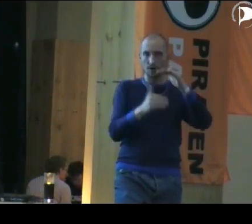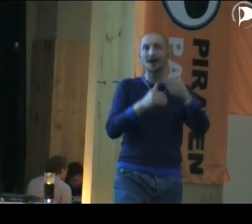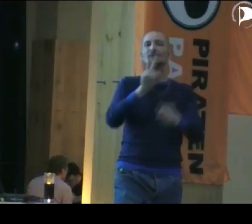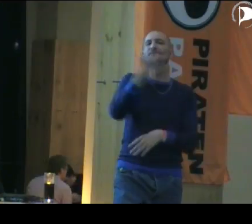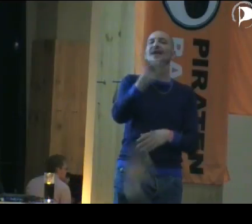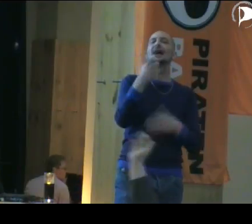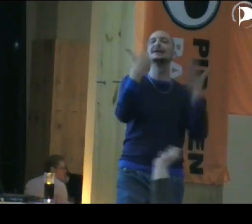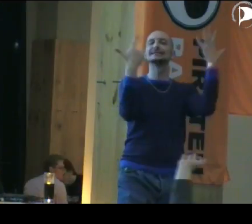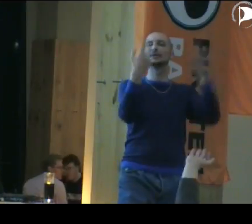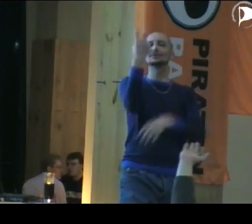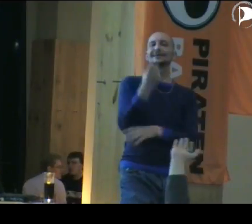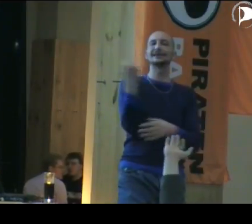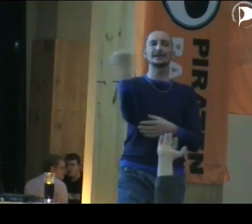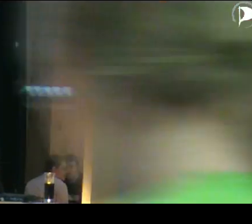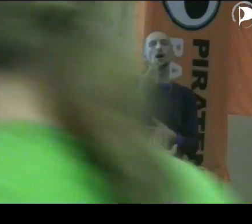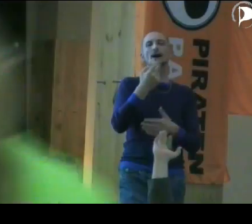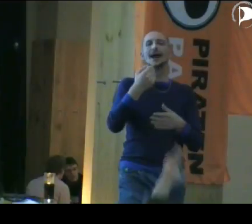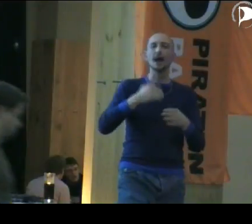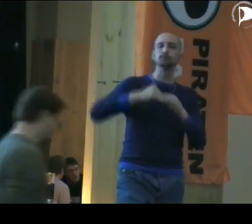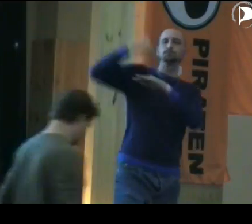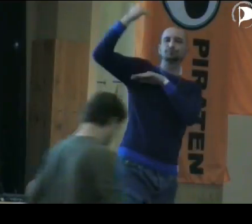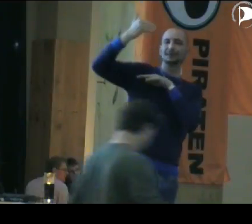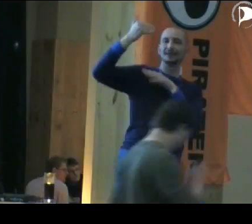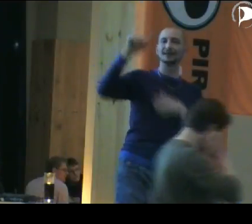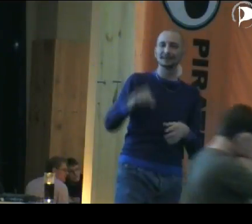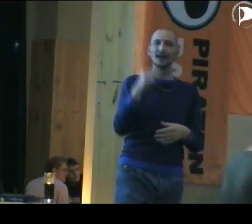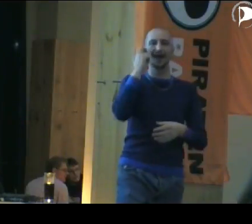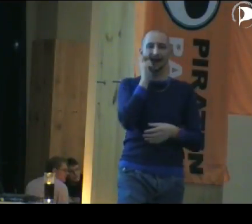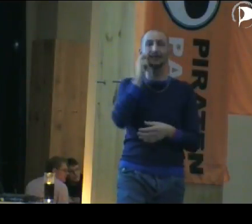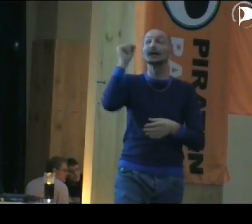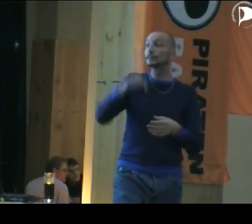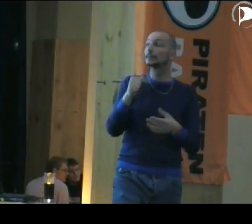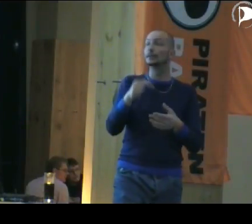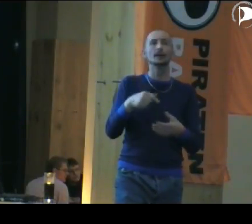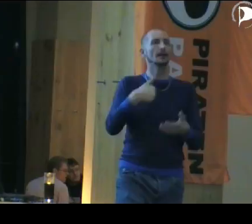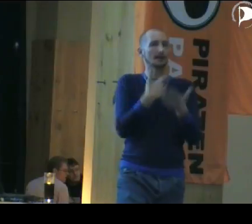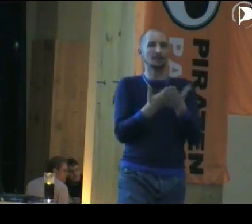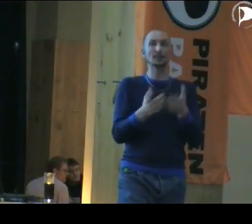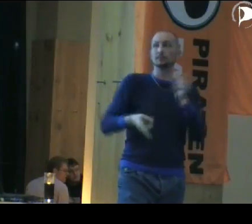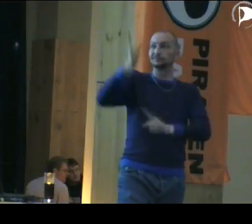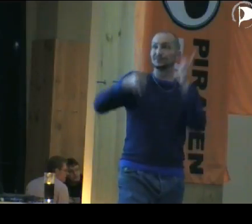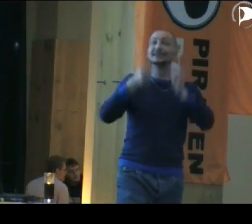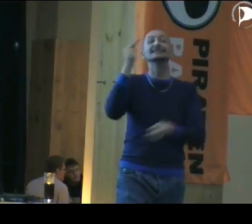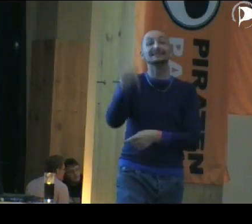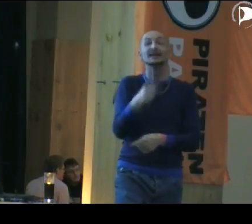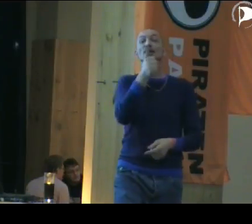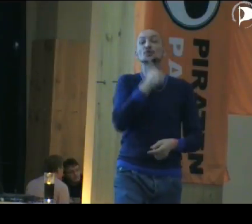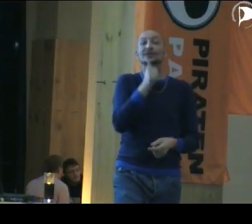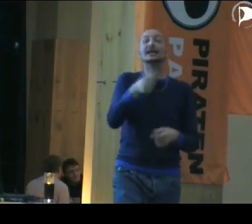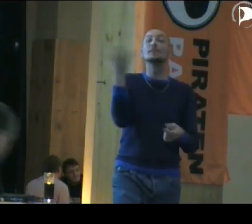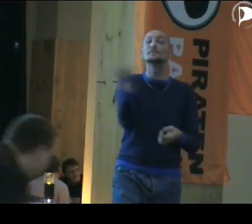eltern so die oben sind es war doch turner